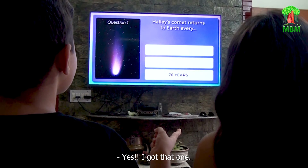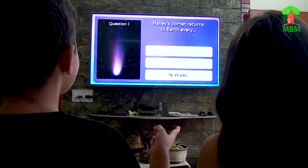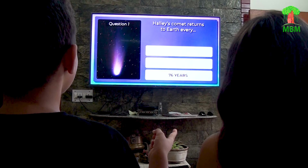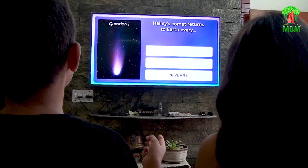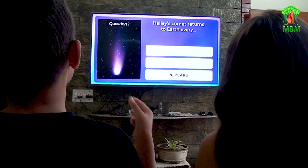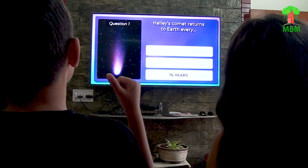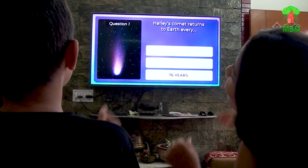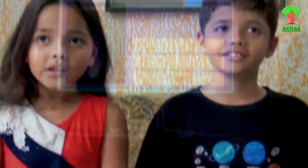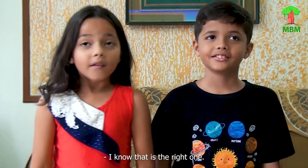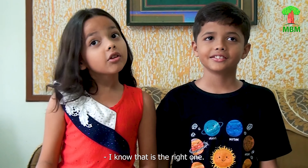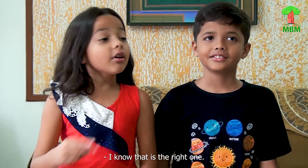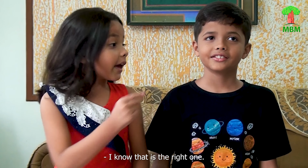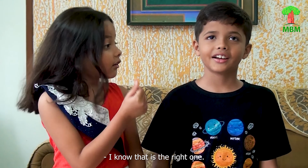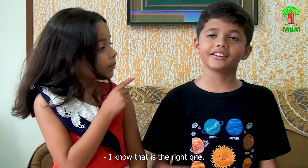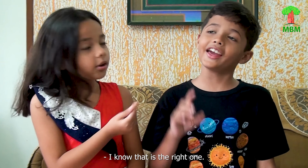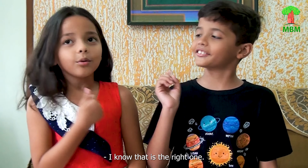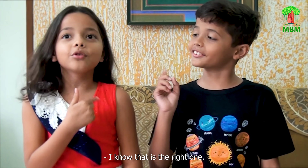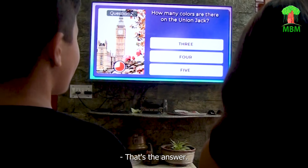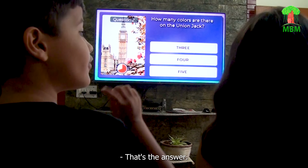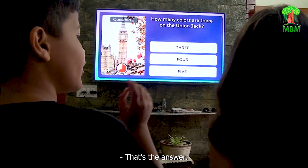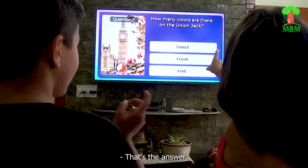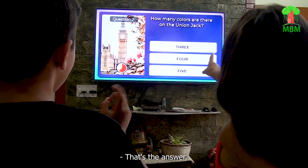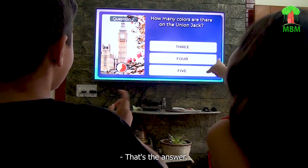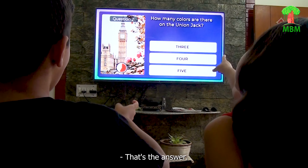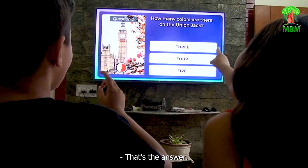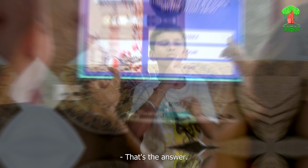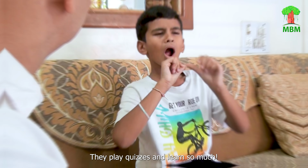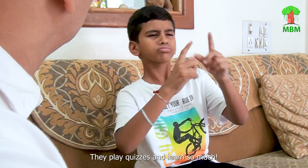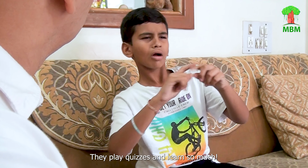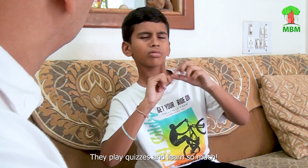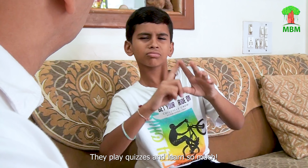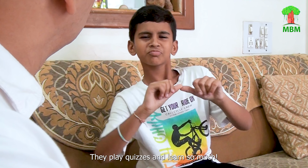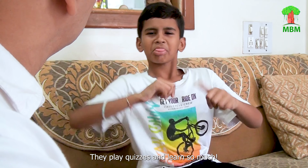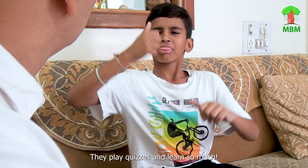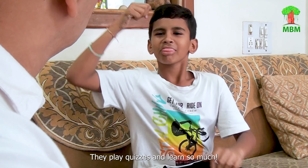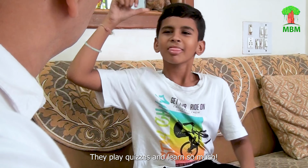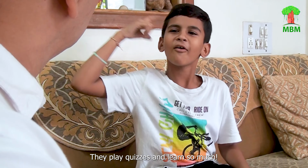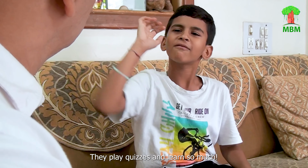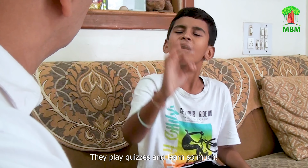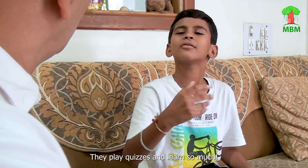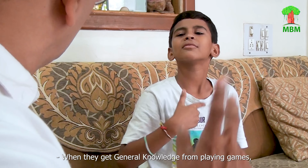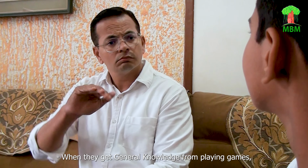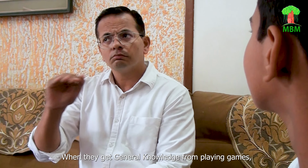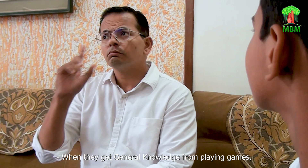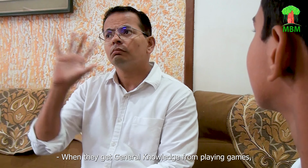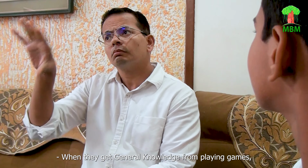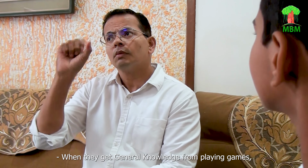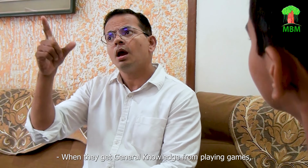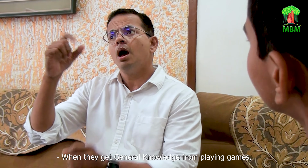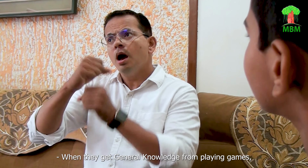यही सही है हाँ वो सवाल जवाब खेल कर सीख सकते हैं अच्छा